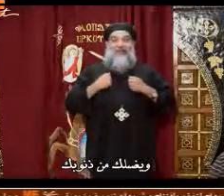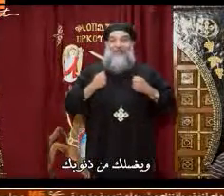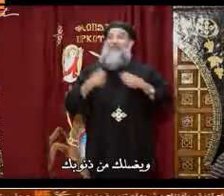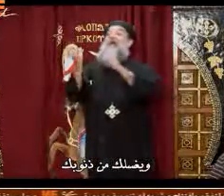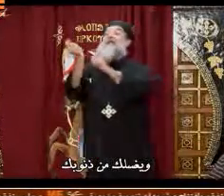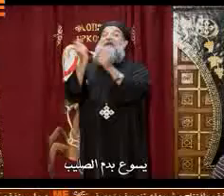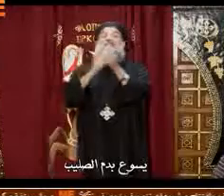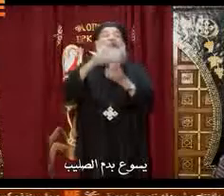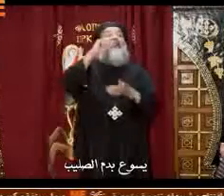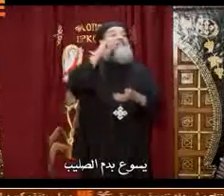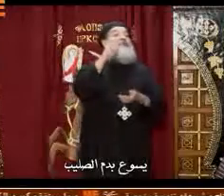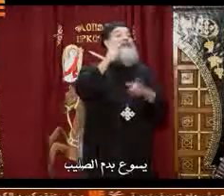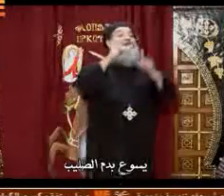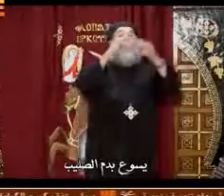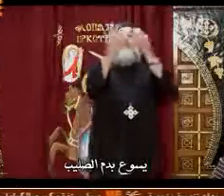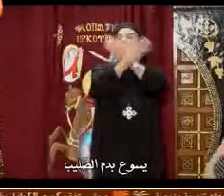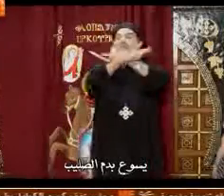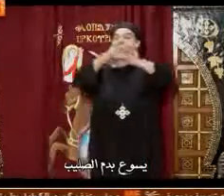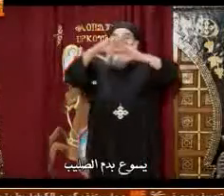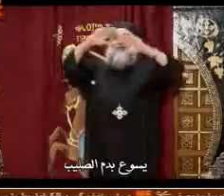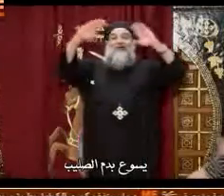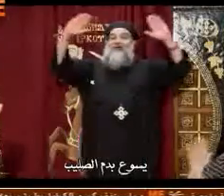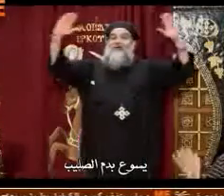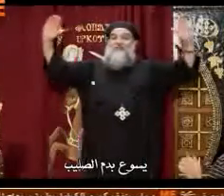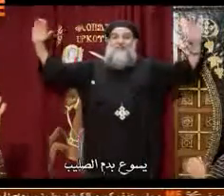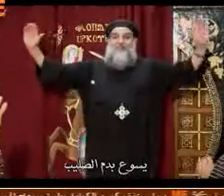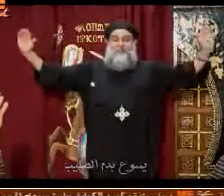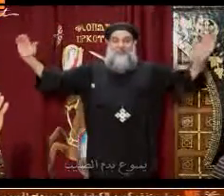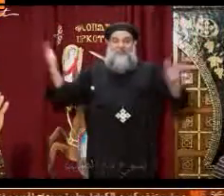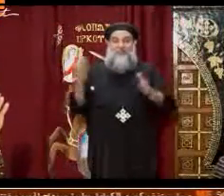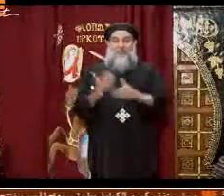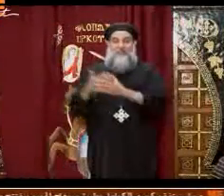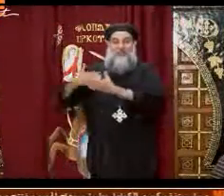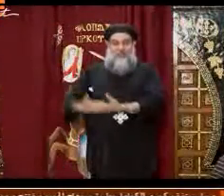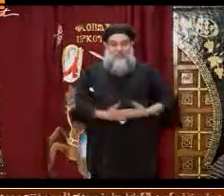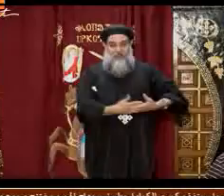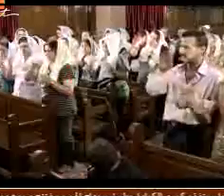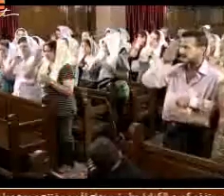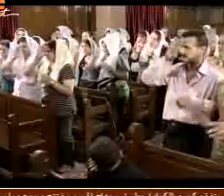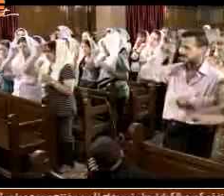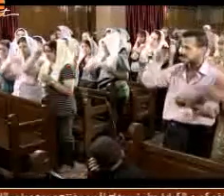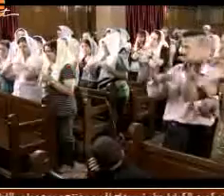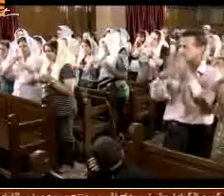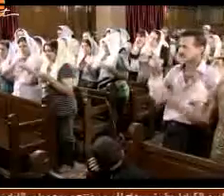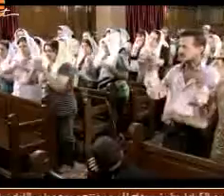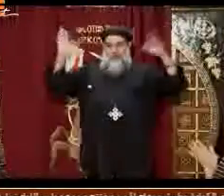ذنوبك يسوع بدم الصليب. علشان العذراء مريم والقديسين